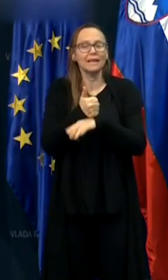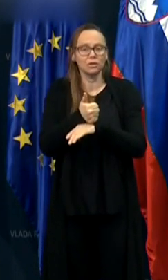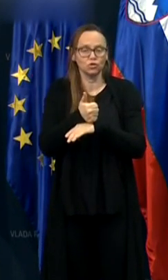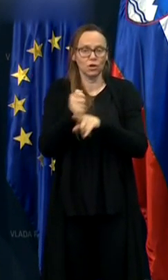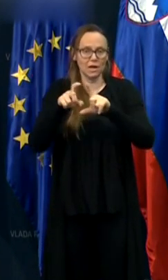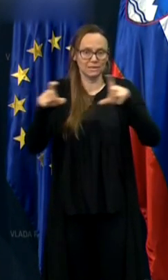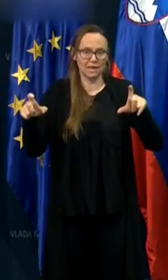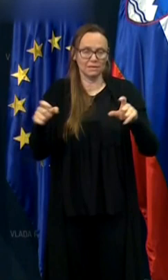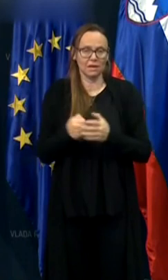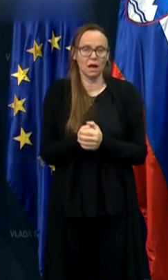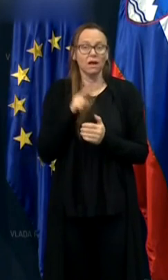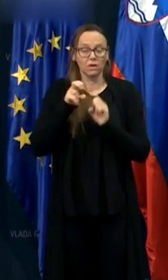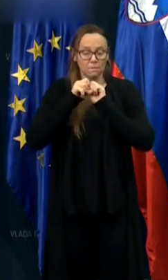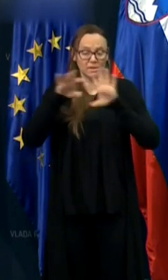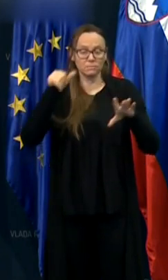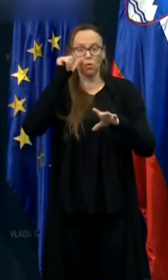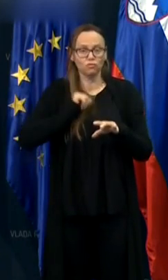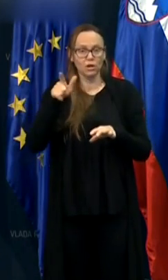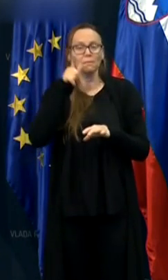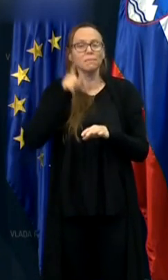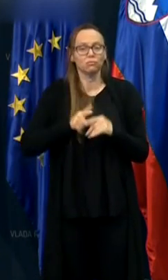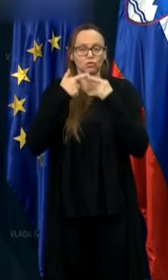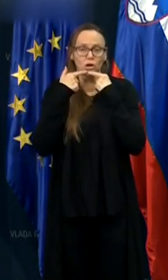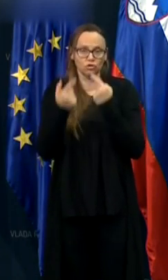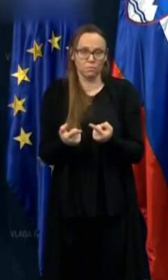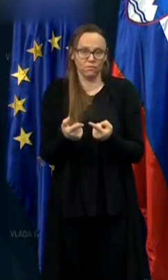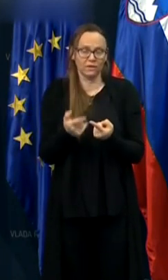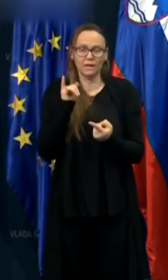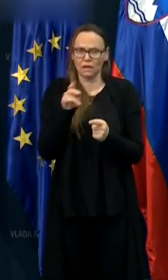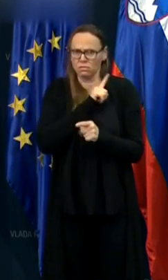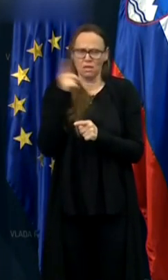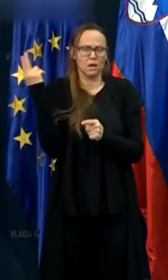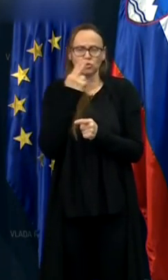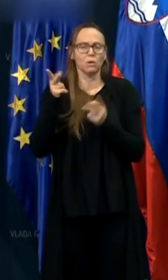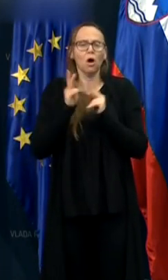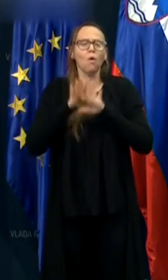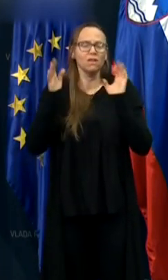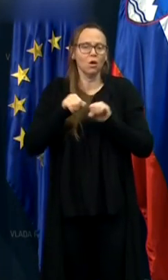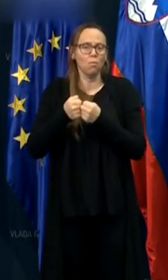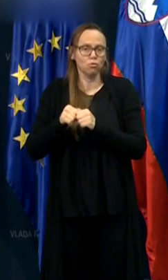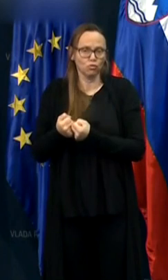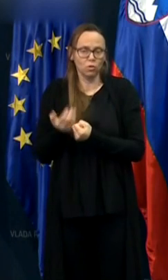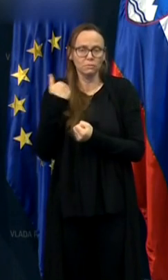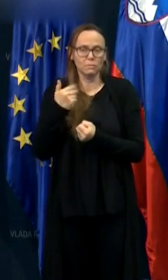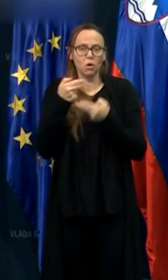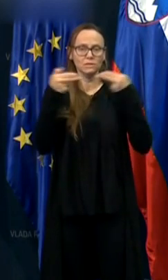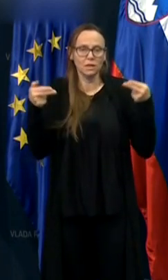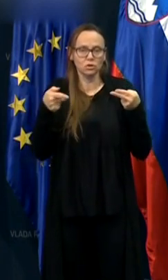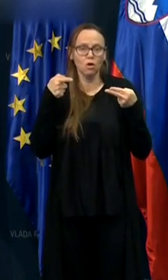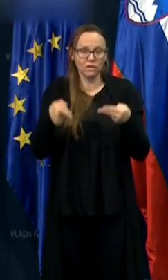v prispevku včeraj in predvčerajšnjim povedali, da je nerazumljivo, kako veliko poškod je bilo z naslova